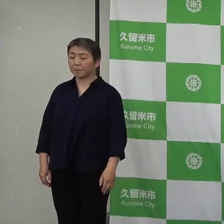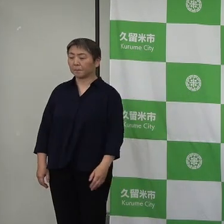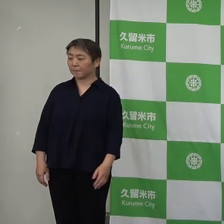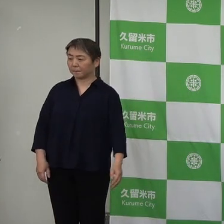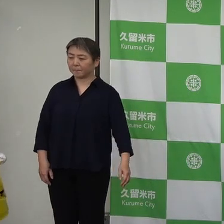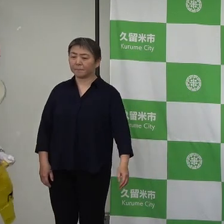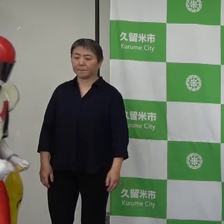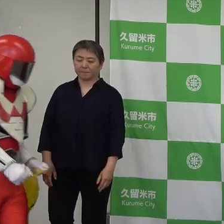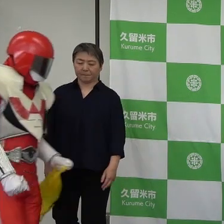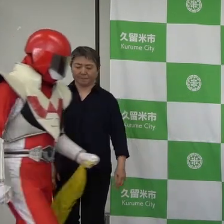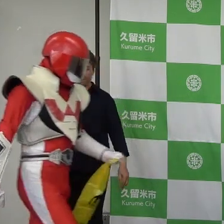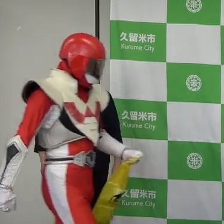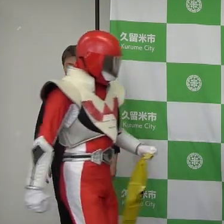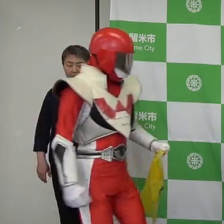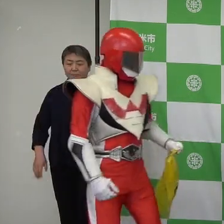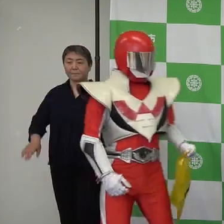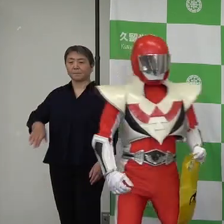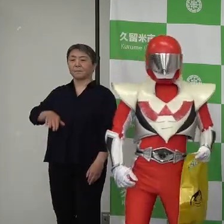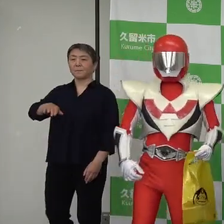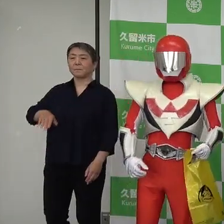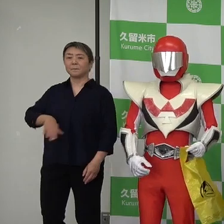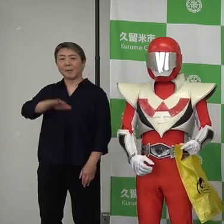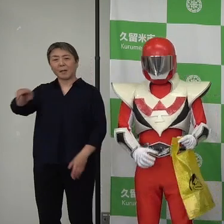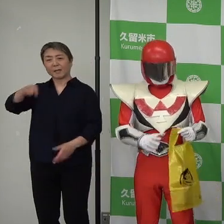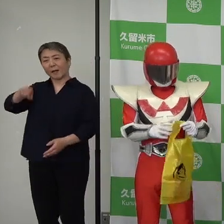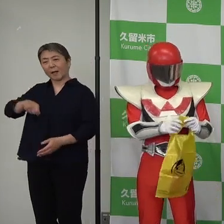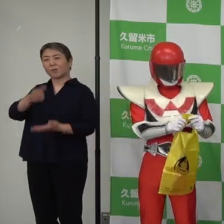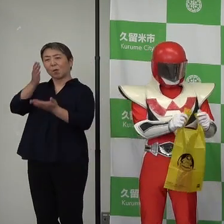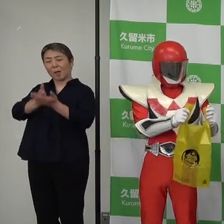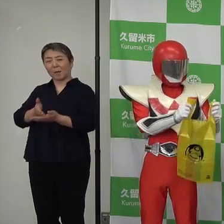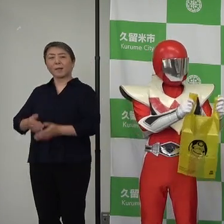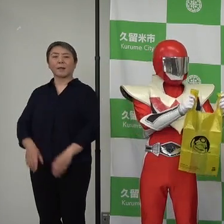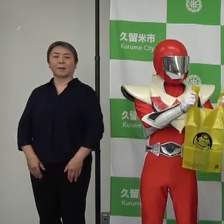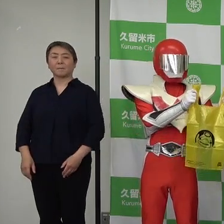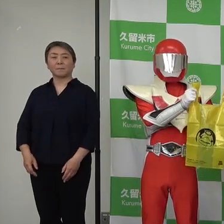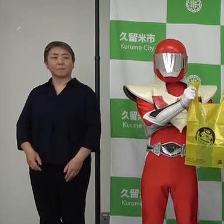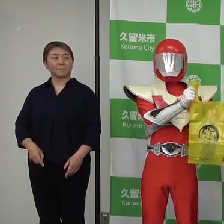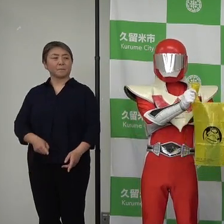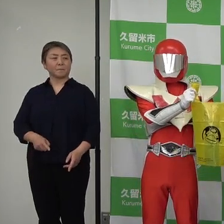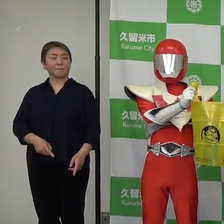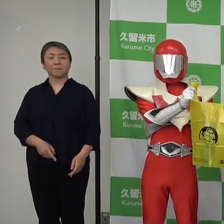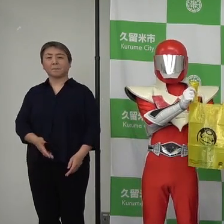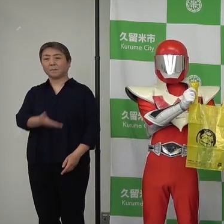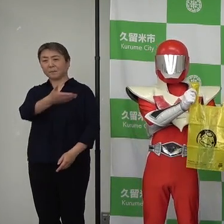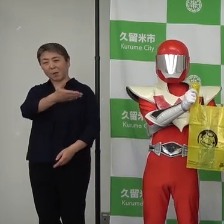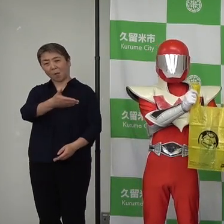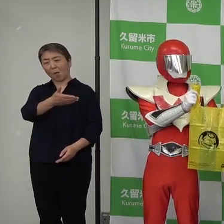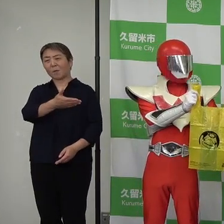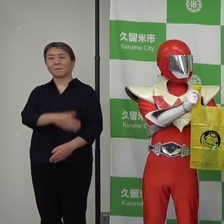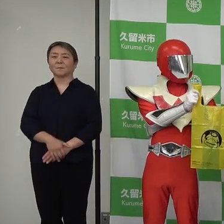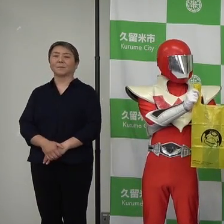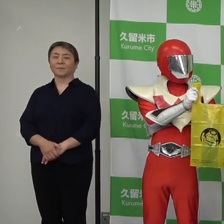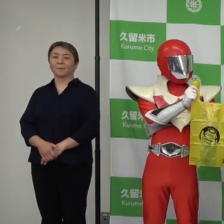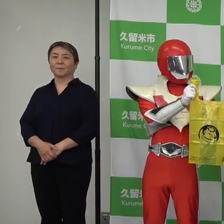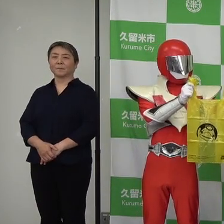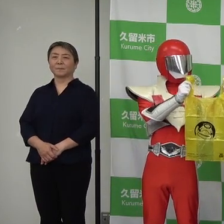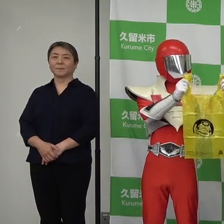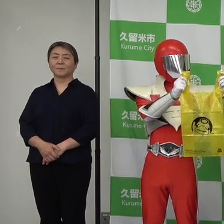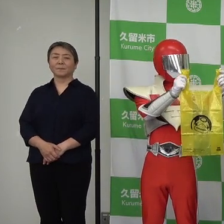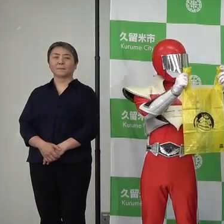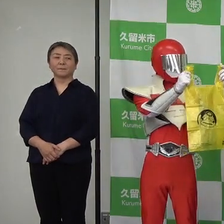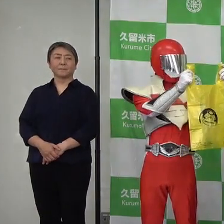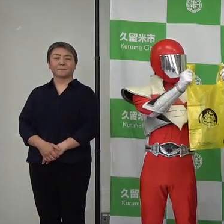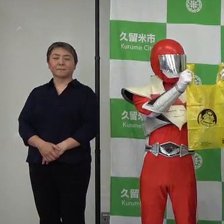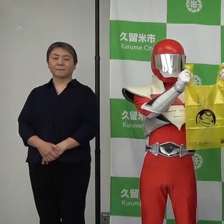皆さん方が前にちょっと格納をやめていただいて、一生懸命こういう形ですね。